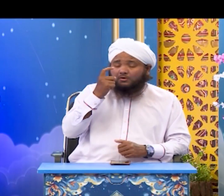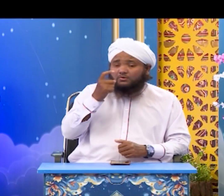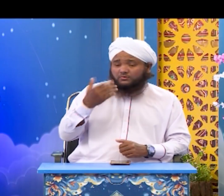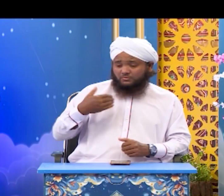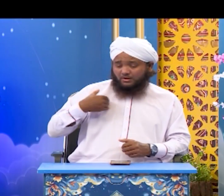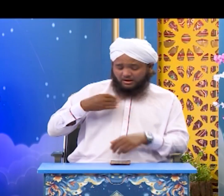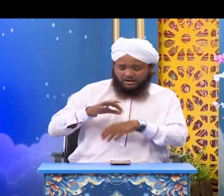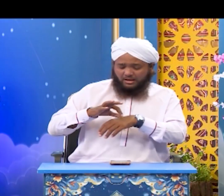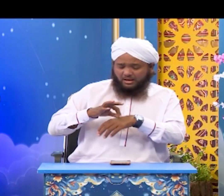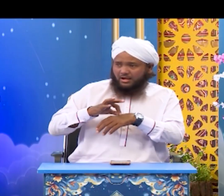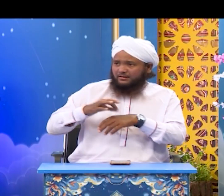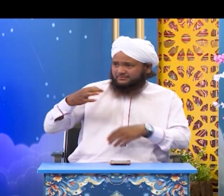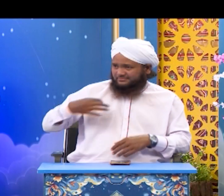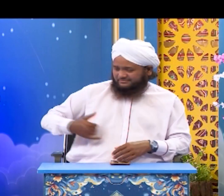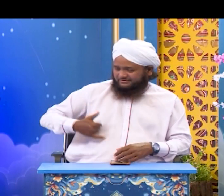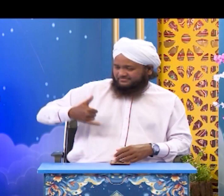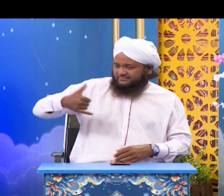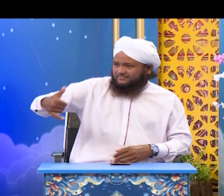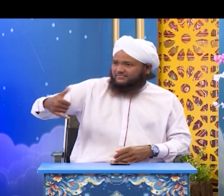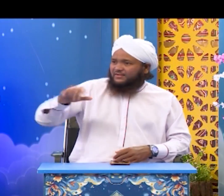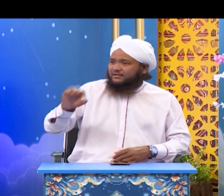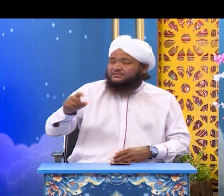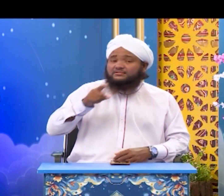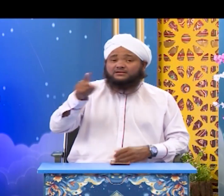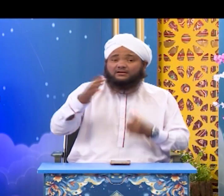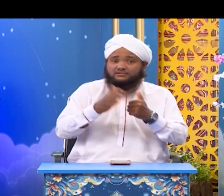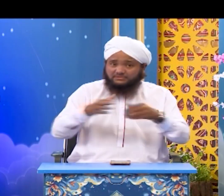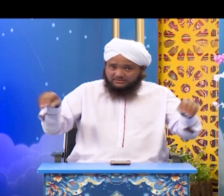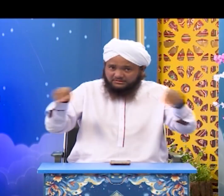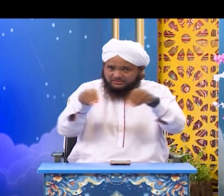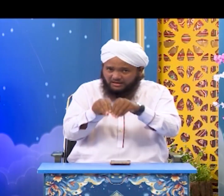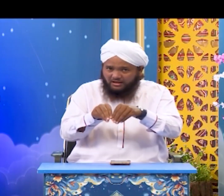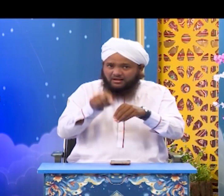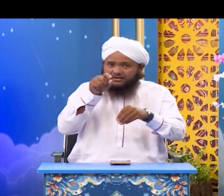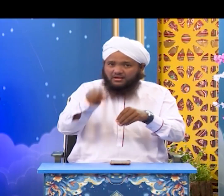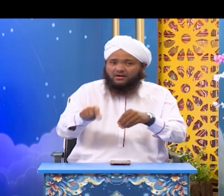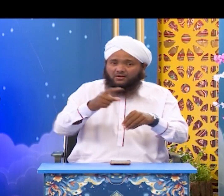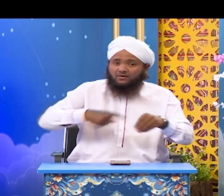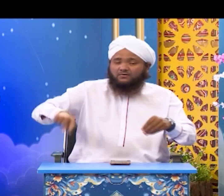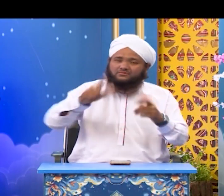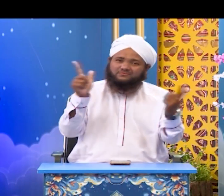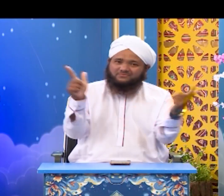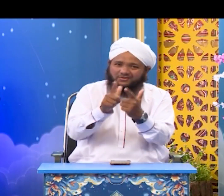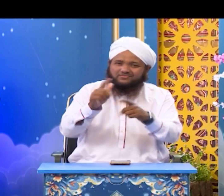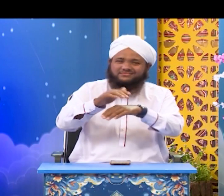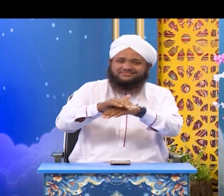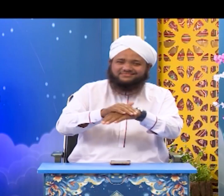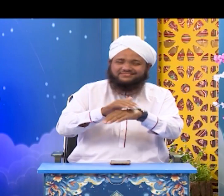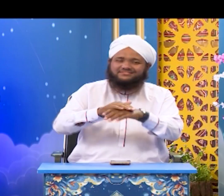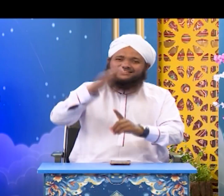سے جوڑے بنائے کہ ان سے آرام پاؤ اور تمہارے آپس میں محبت اور رحمت